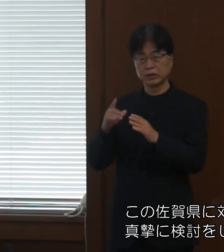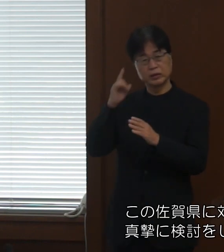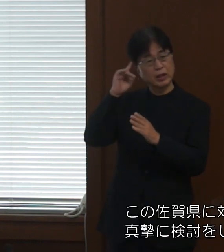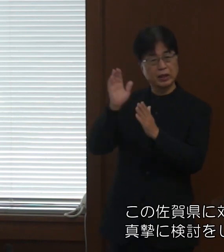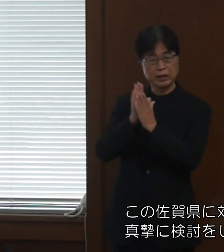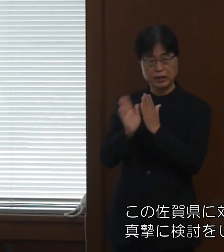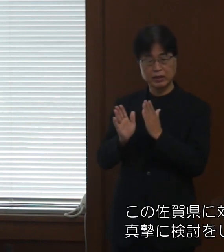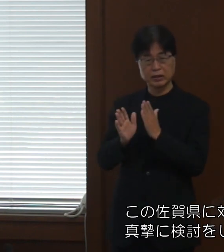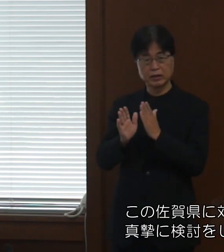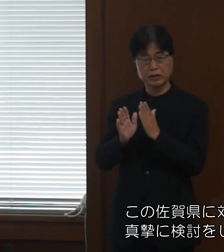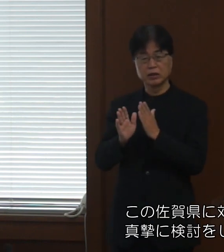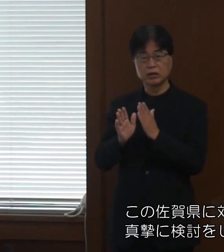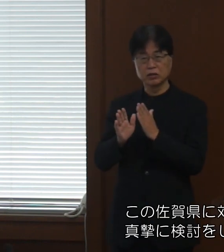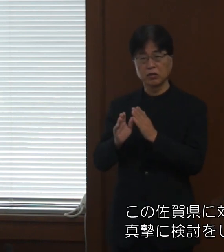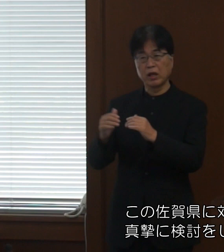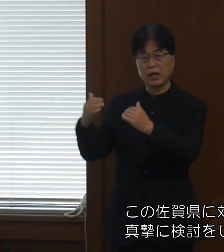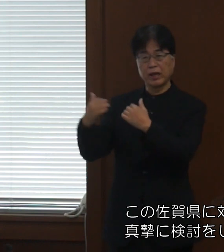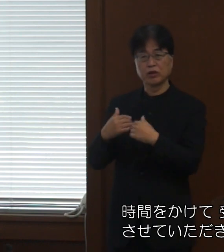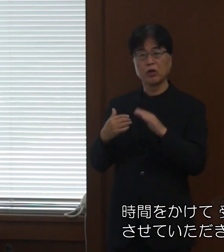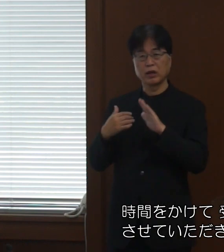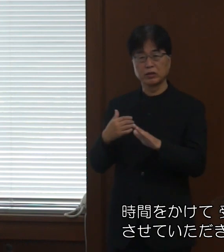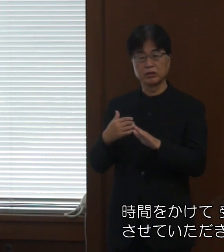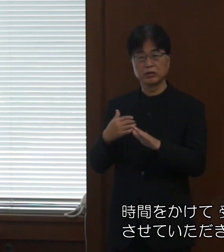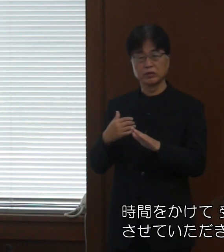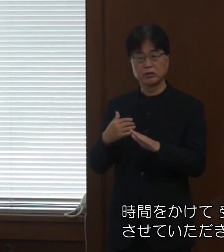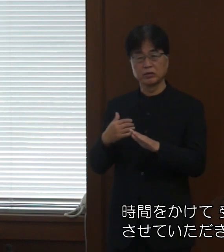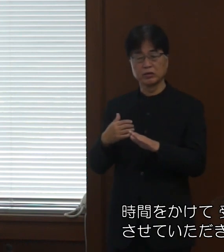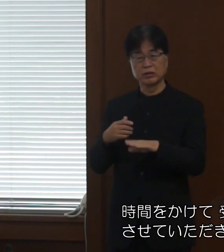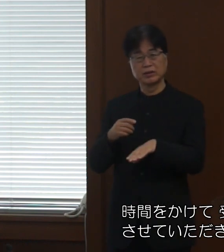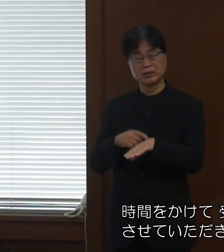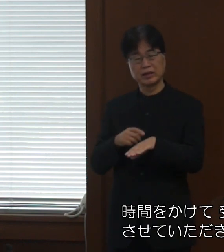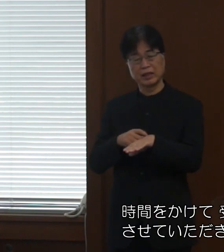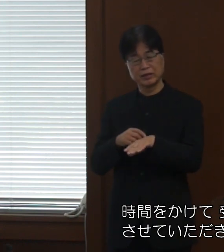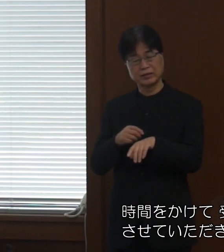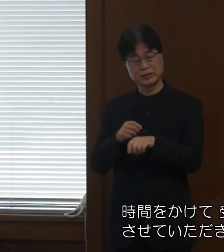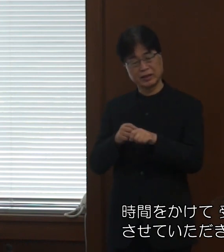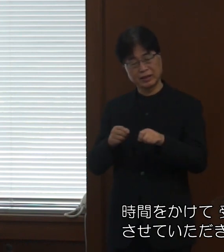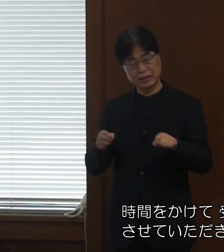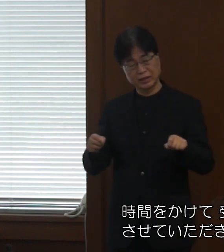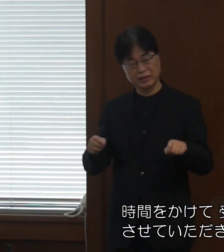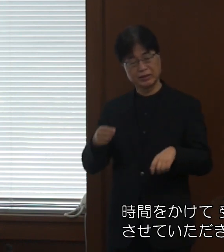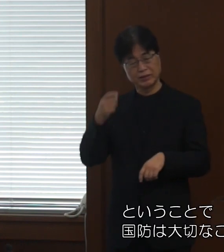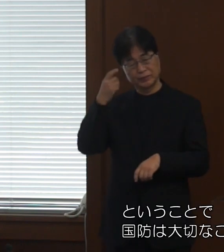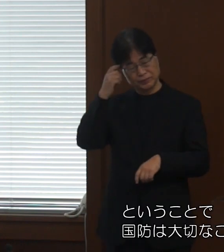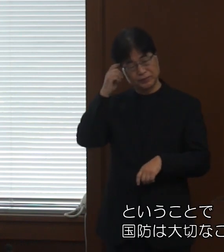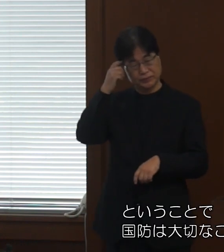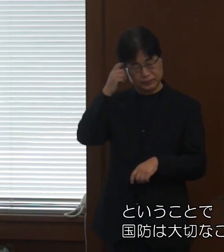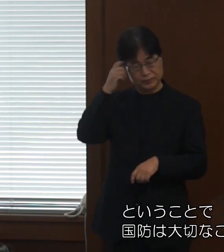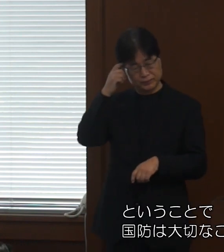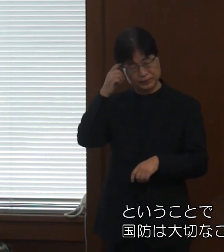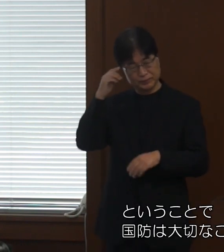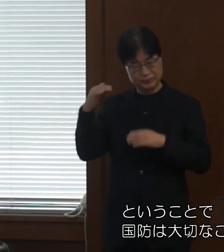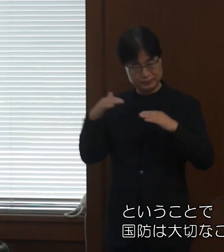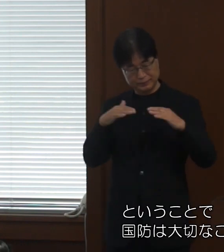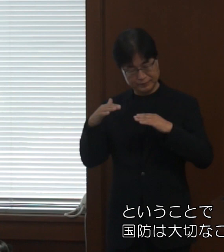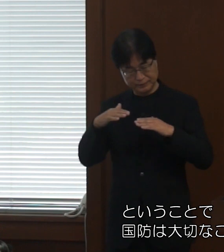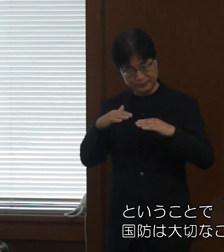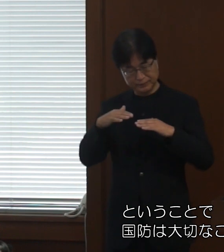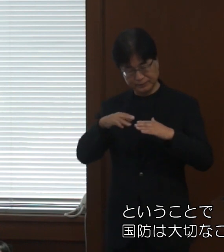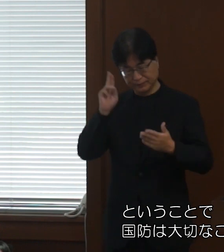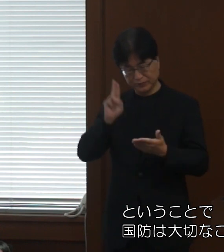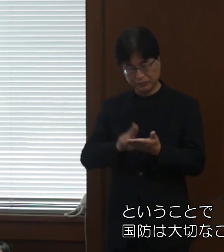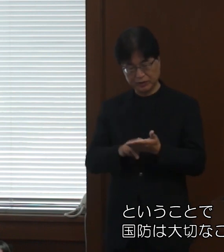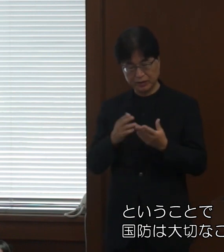も真摯に検討して時間をかけて受け入れるという判断をさせていただきましたということで